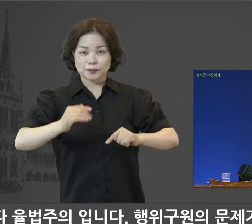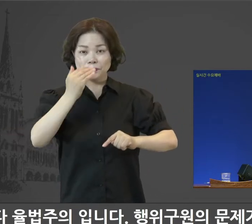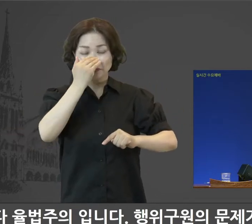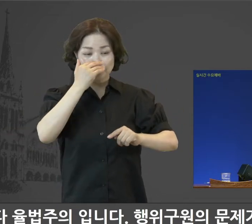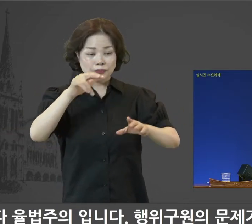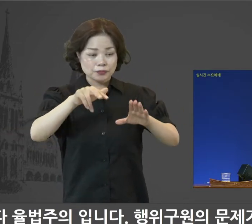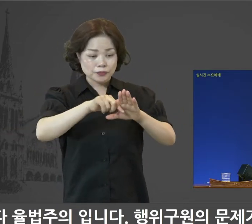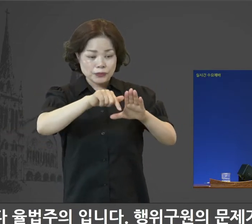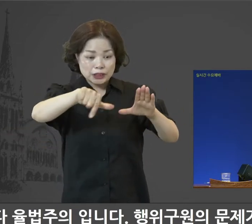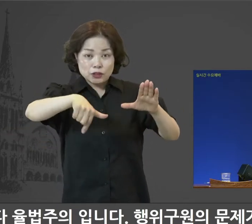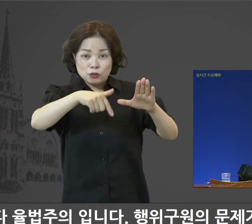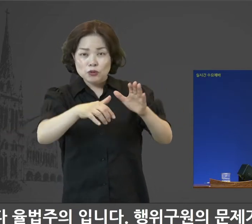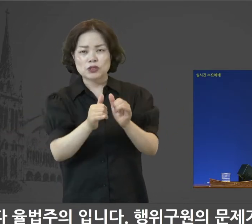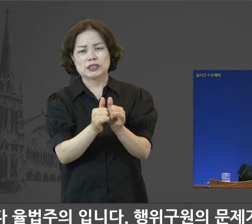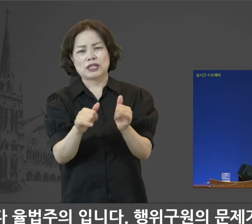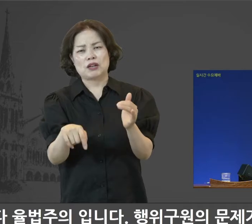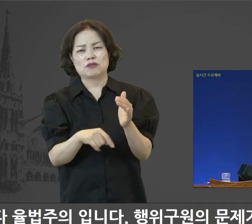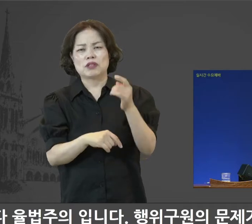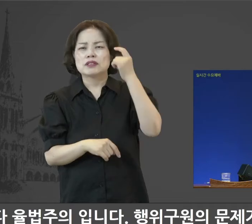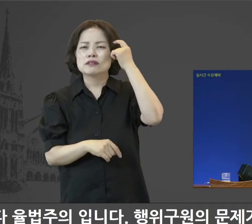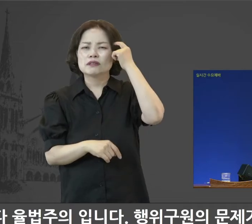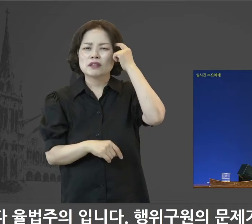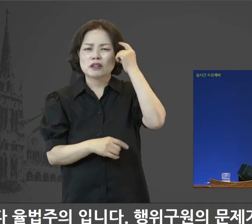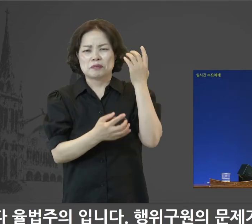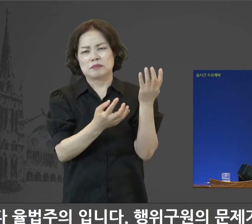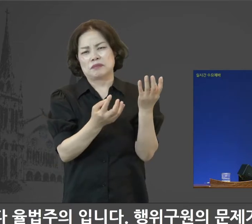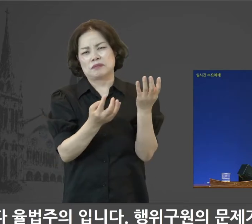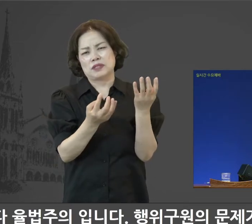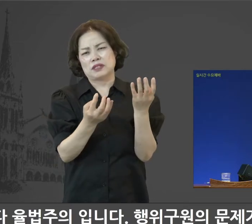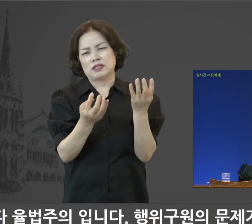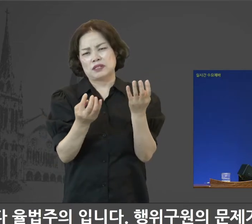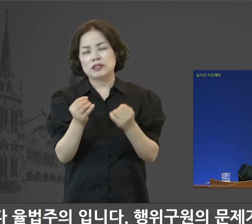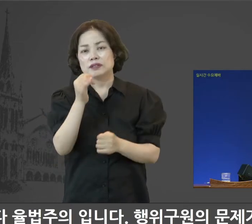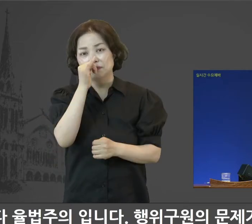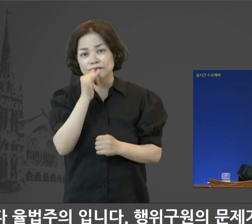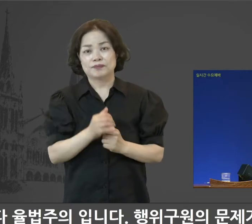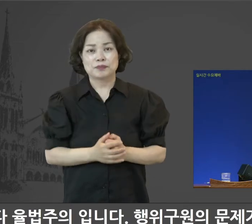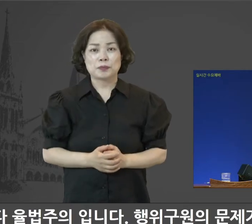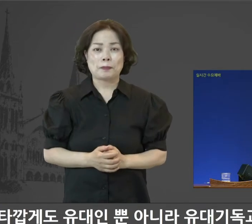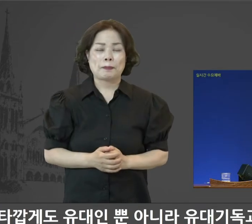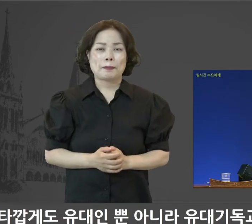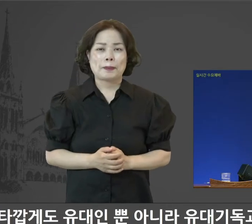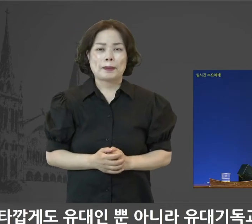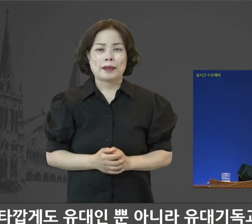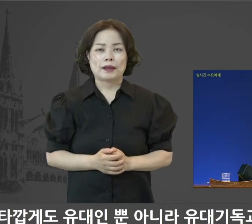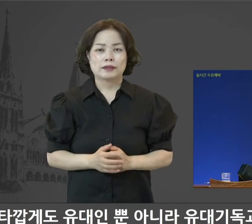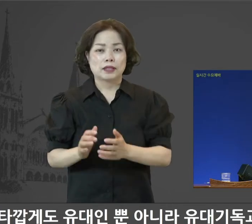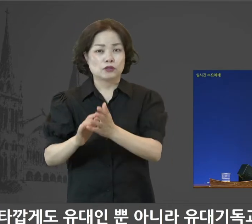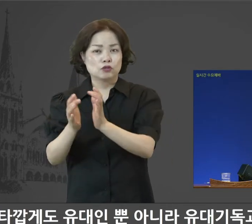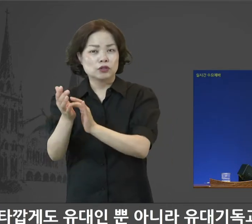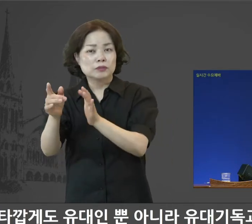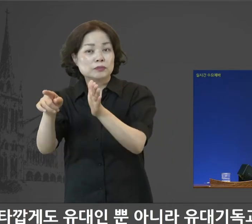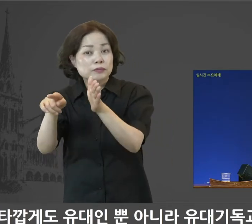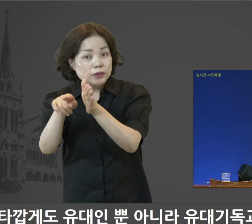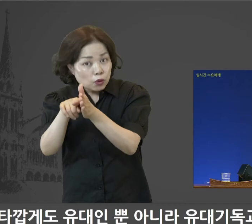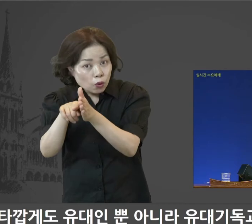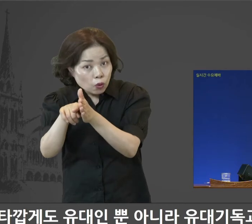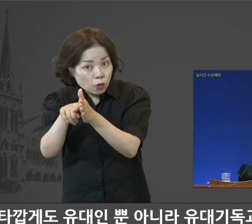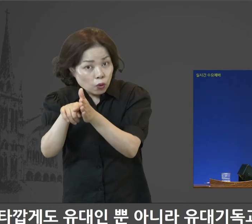기독교인들 가운데서도 그런 생각들이 많이 있었다라는 것이죠. 즉 예수님을